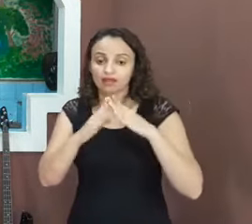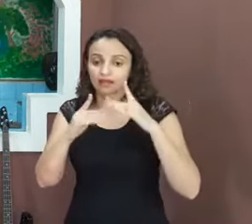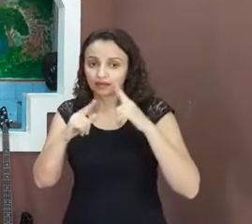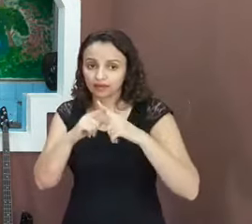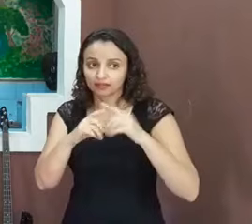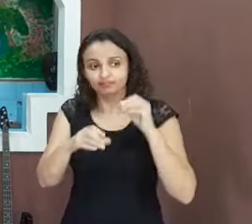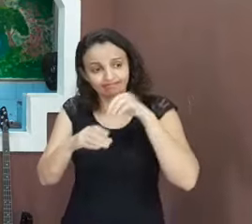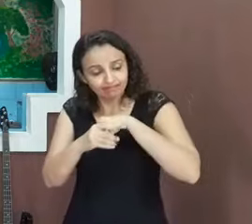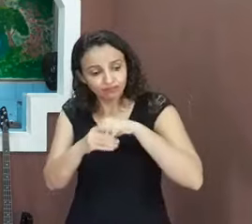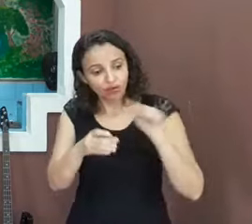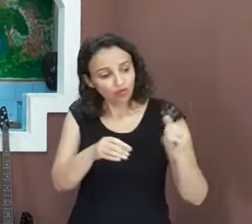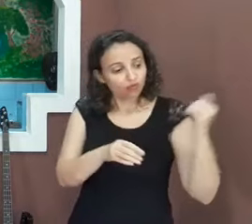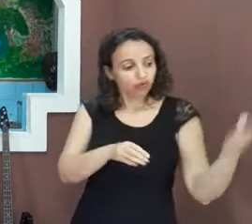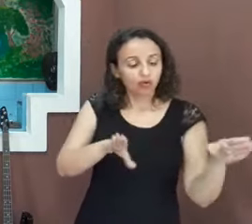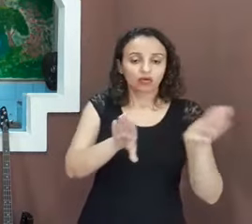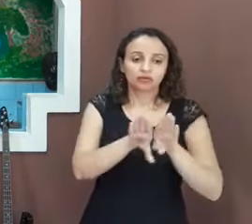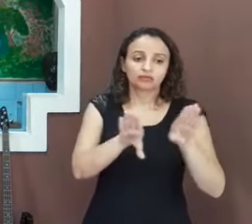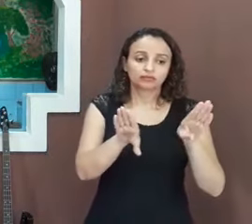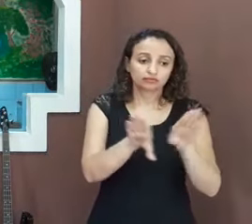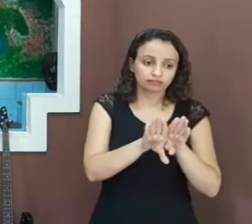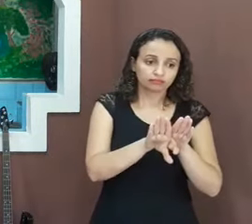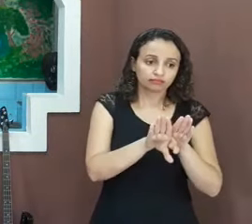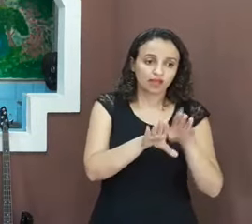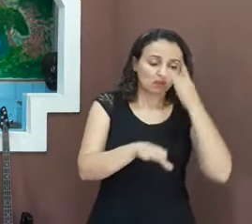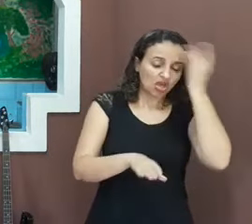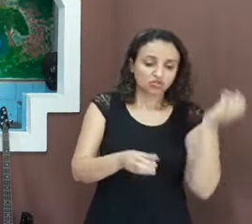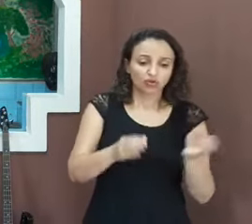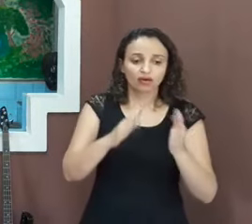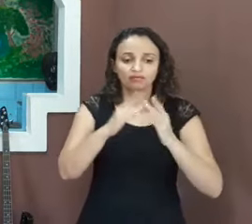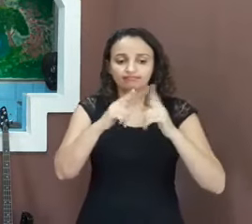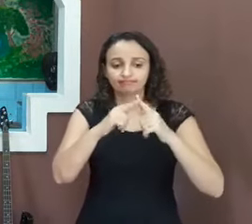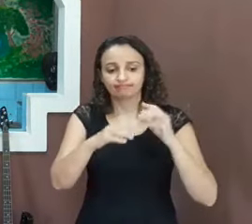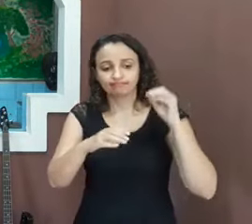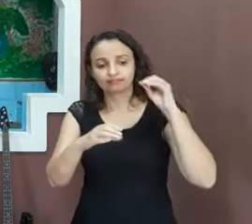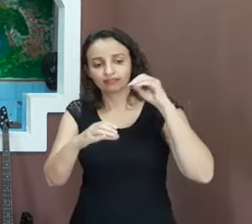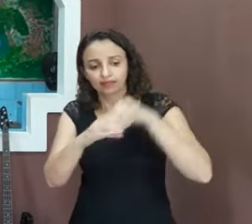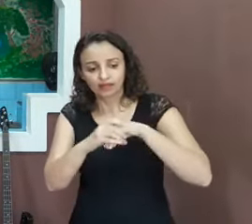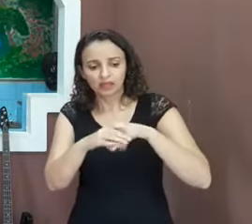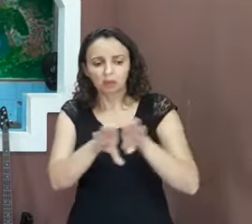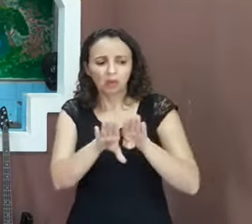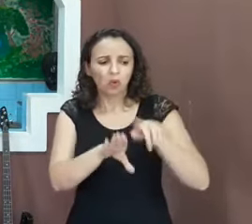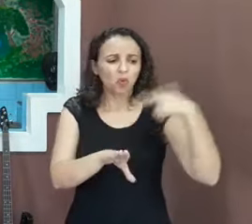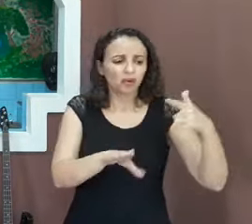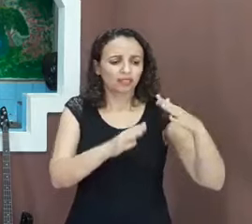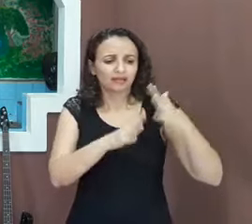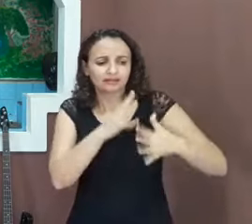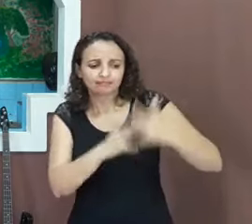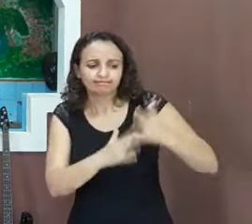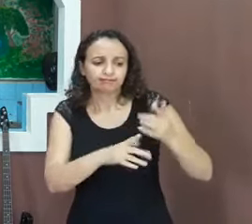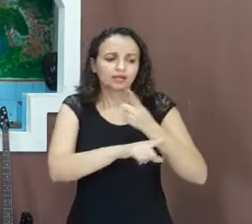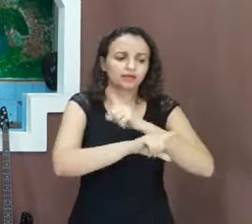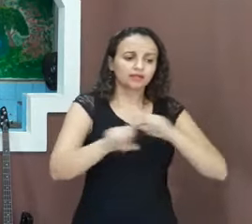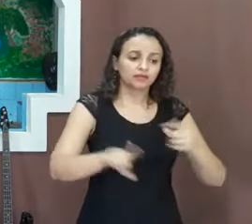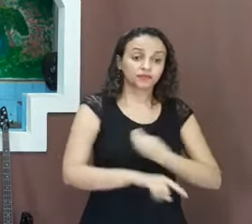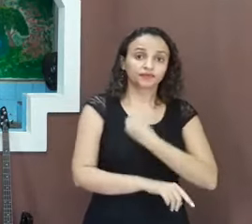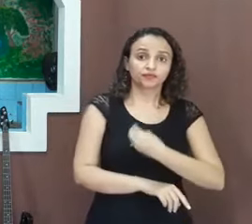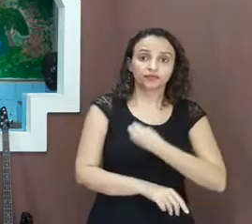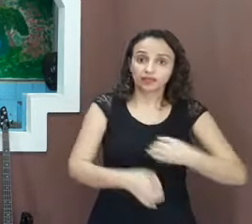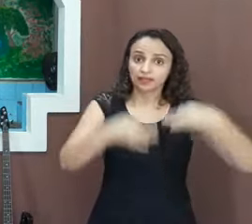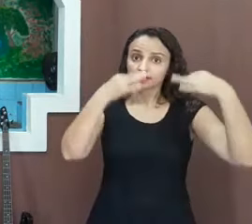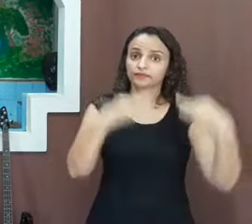de tropeço para os que já estão dentro e nem impedimento para aqueles de fora. Viver uma vida decente,